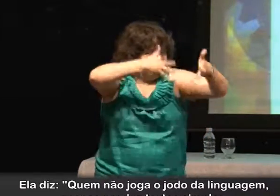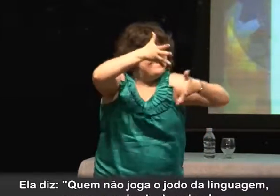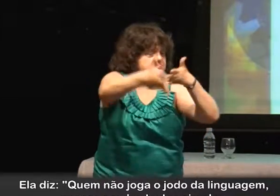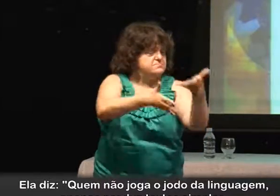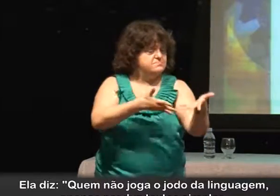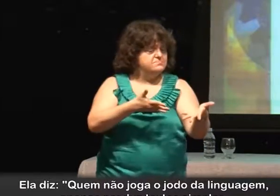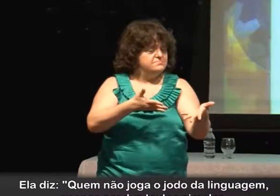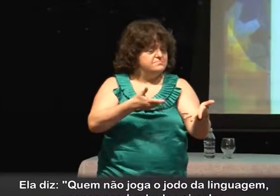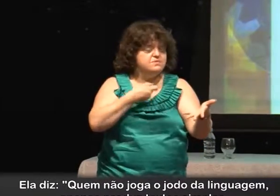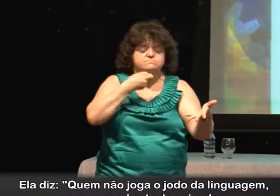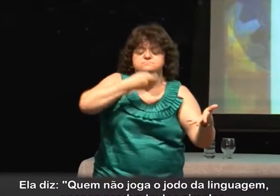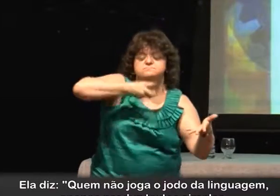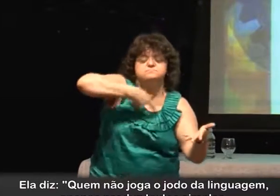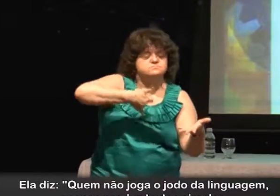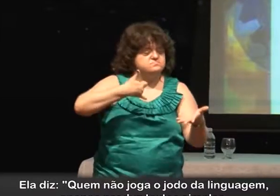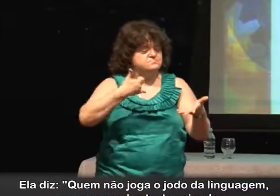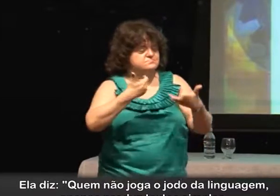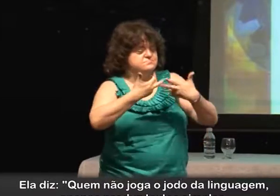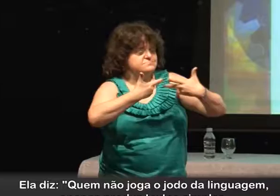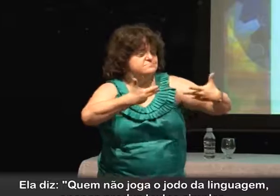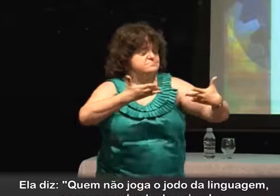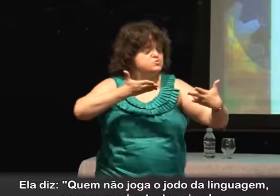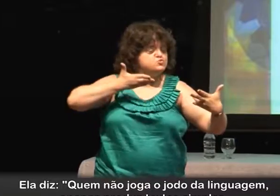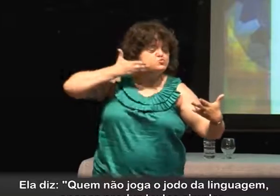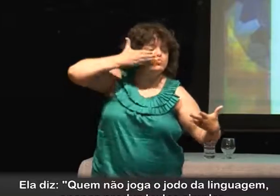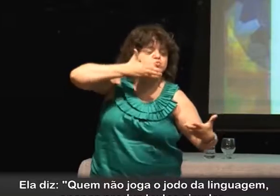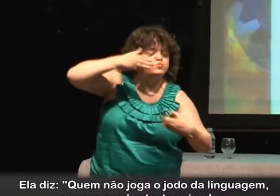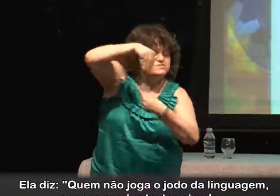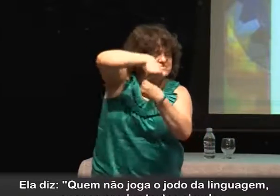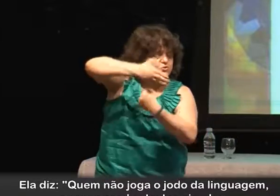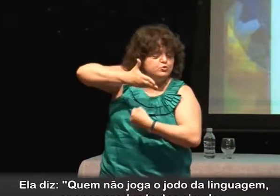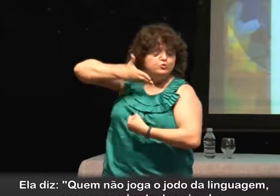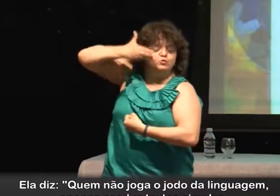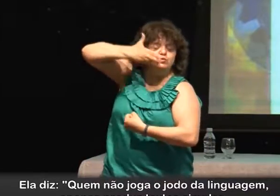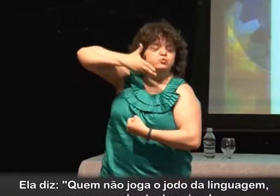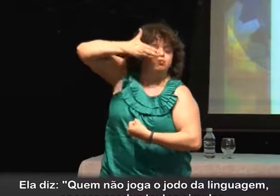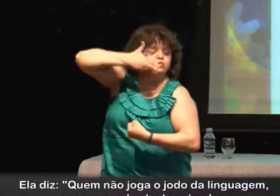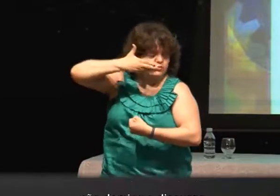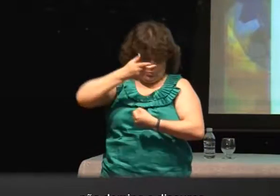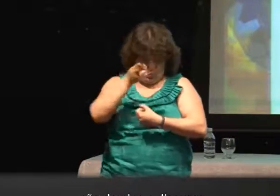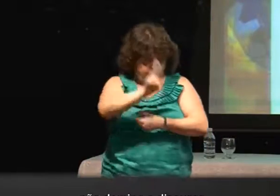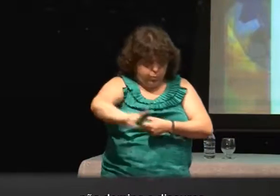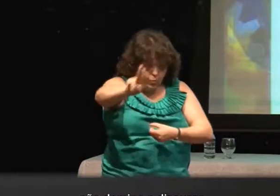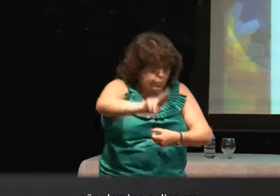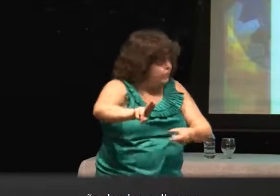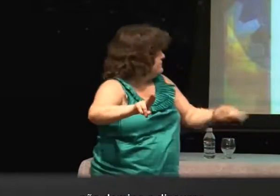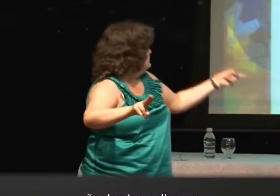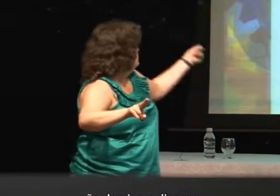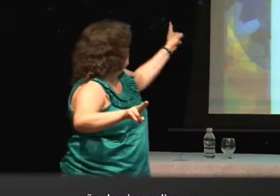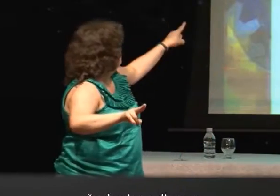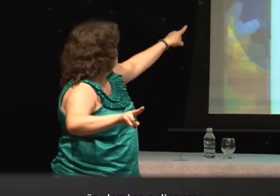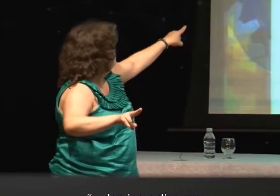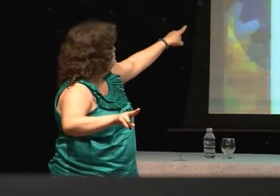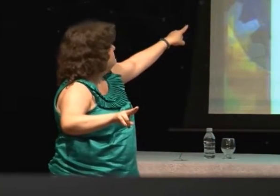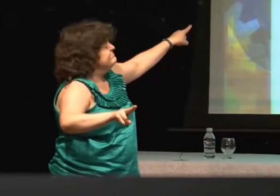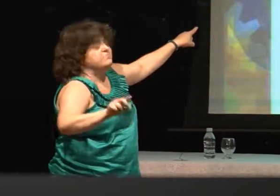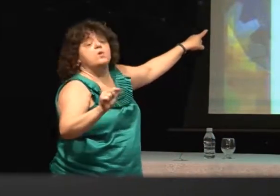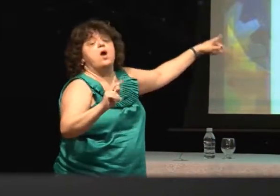joga o jogo da linguagem, apenas produz textos simples, não domina o discurso,